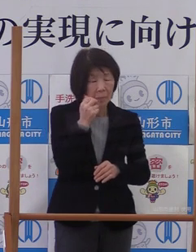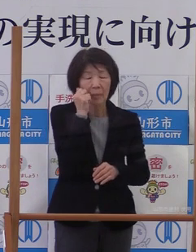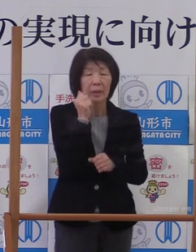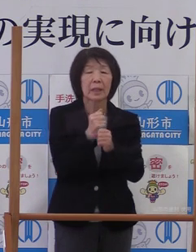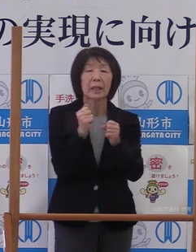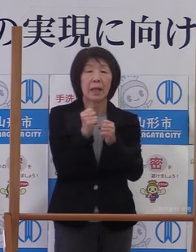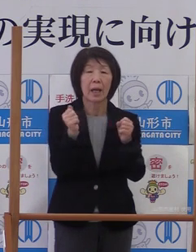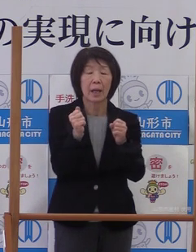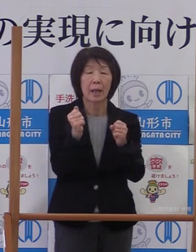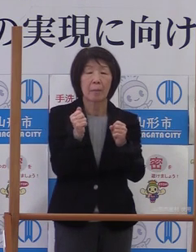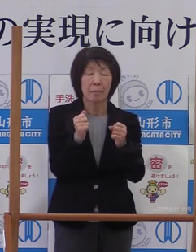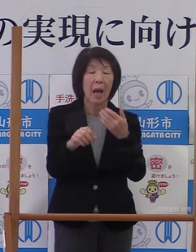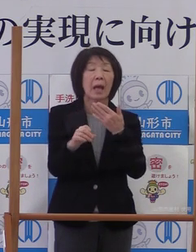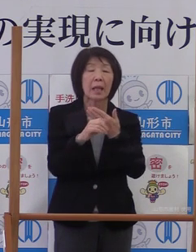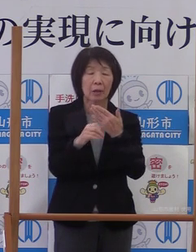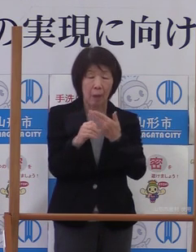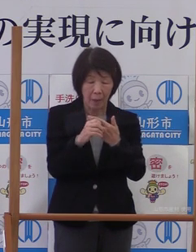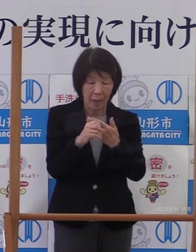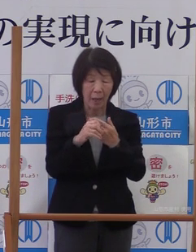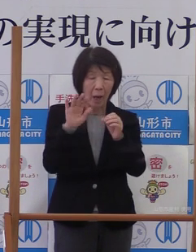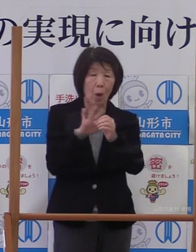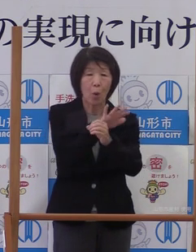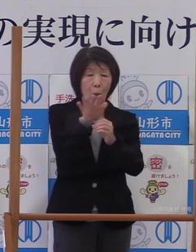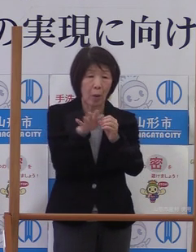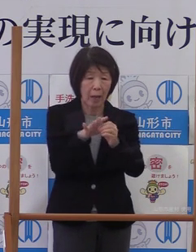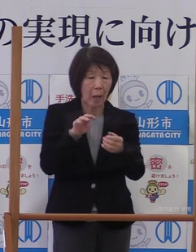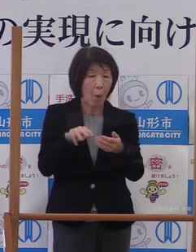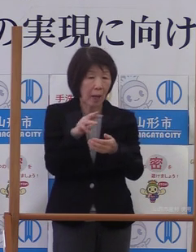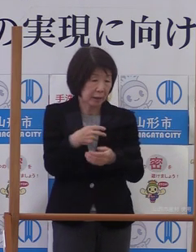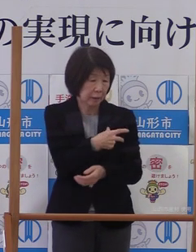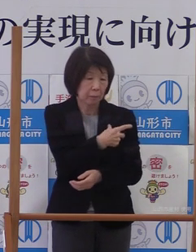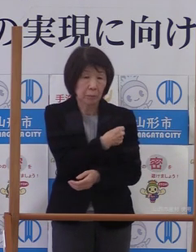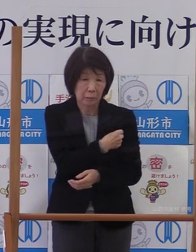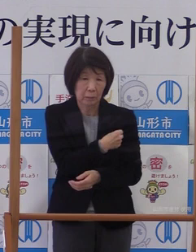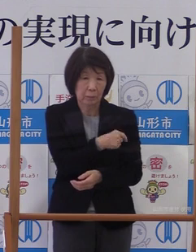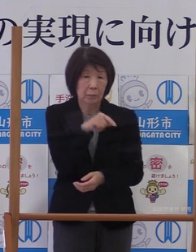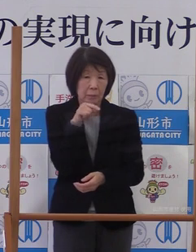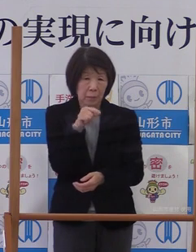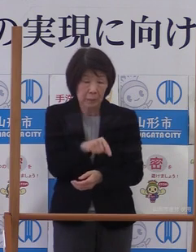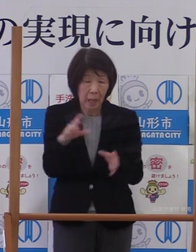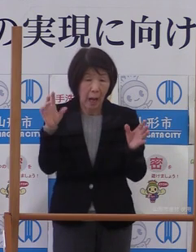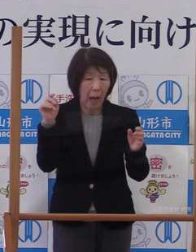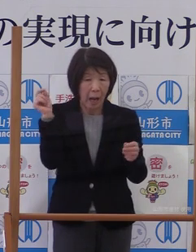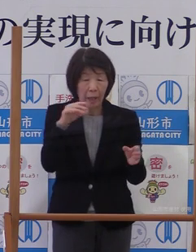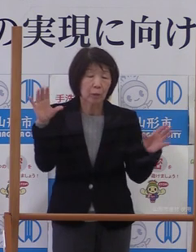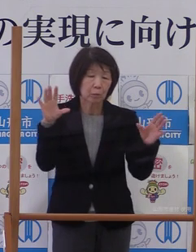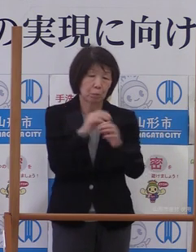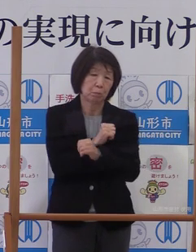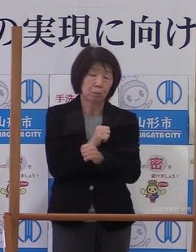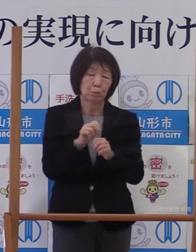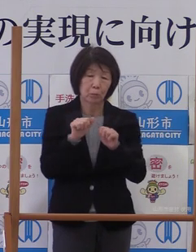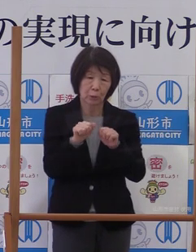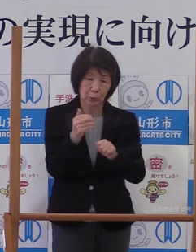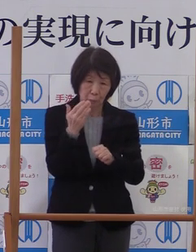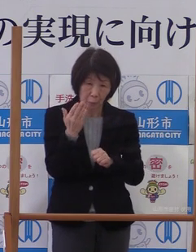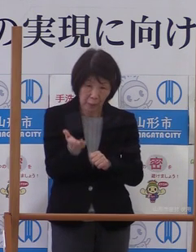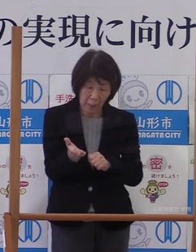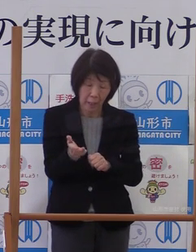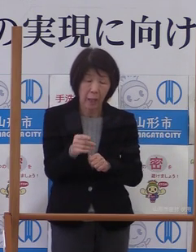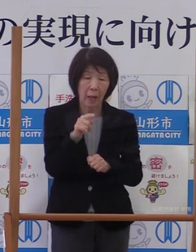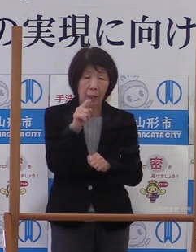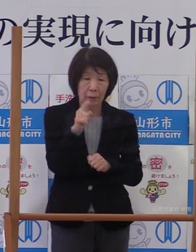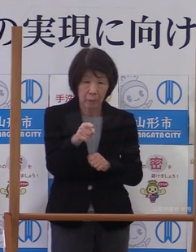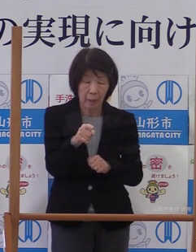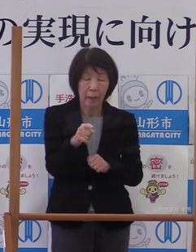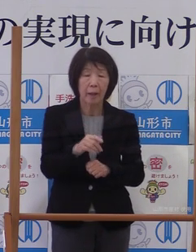コロナが例えばワクチンの普及等によって、収束をしたりですね、そういうことによって